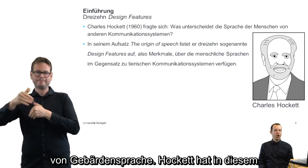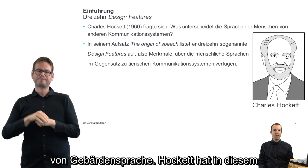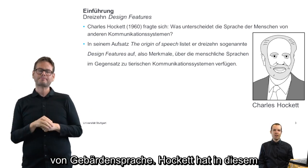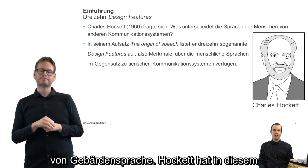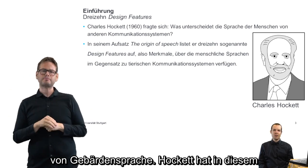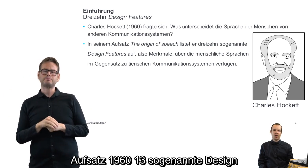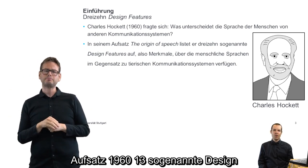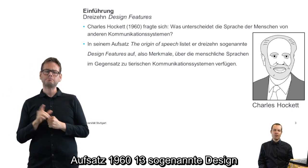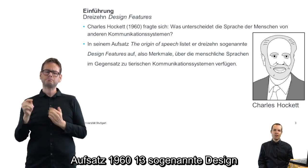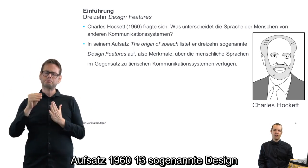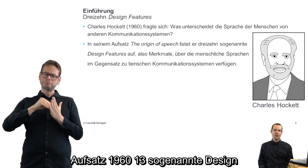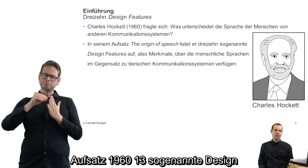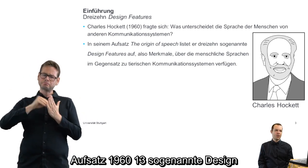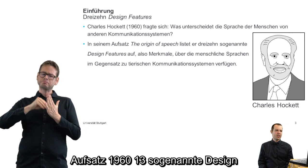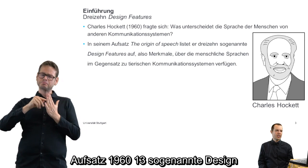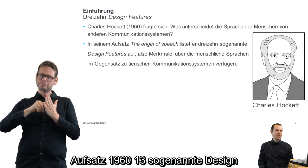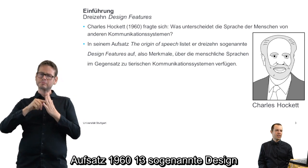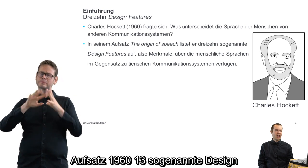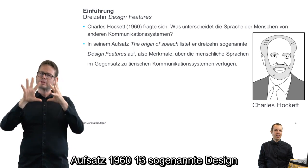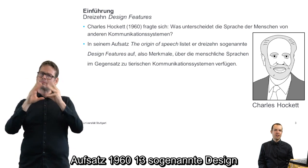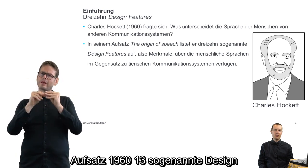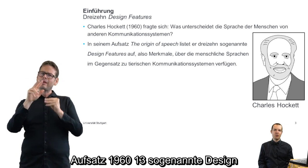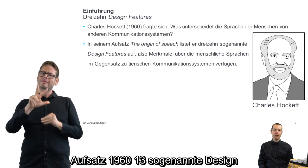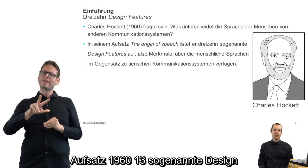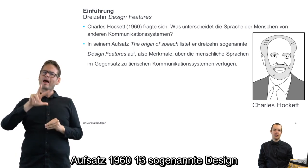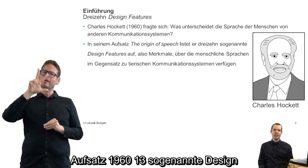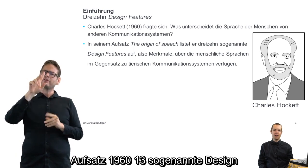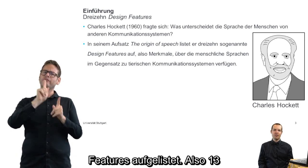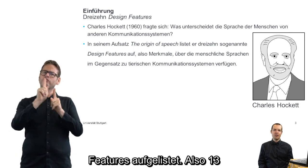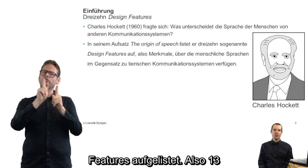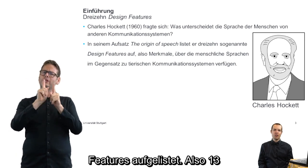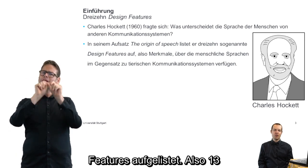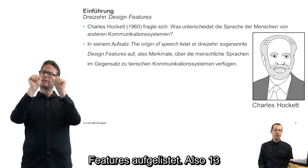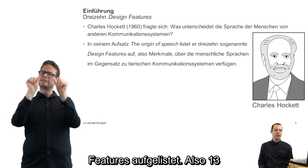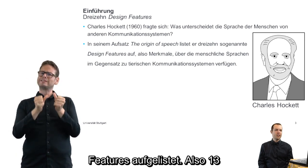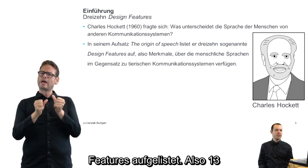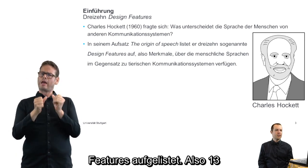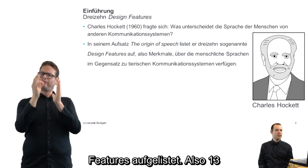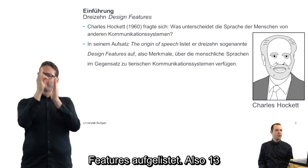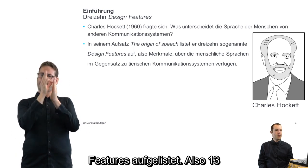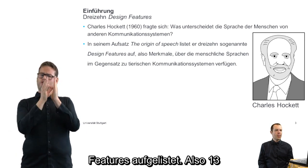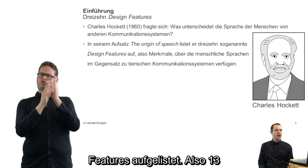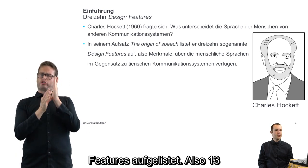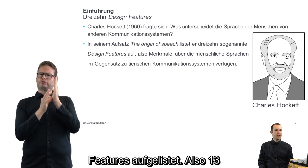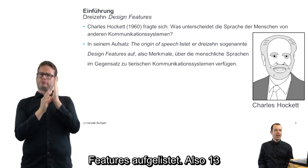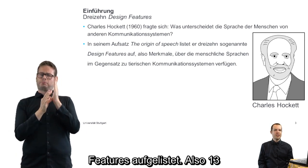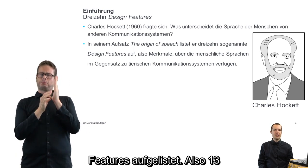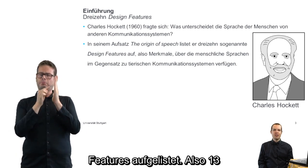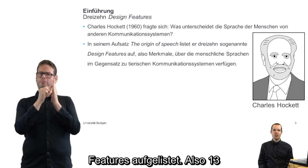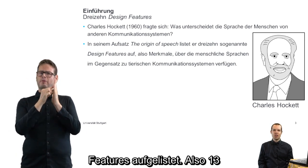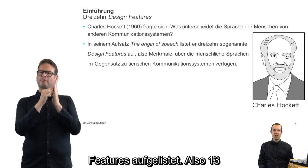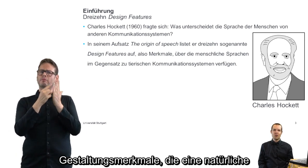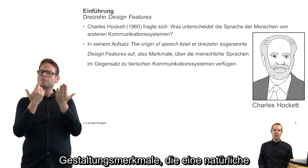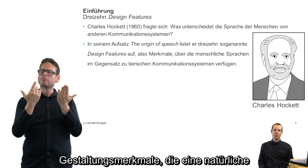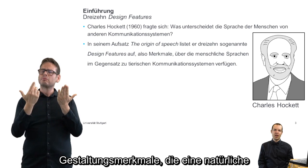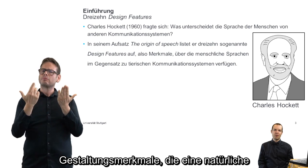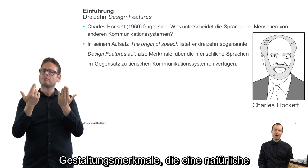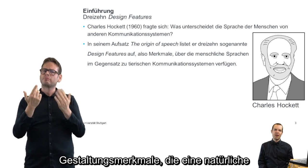Hockert hat in diesem Aufsatz 1960 13 sogenannte Design Features aufgelistet, also 13